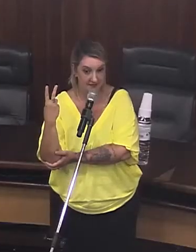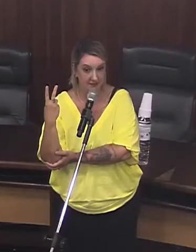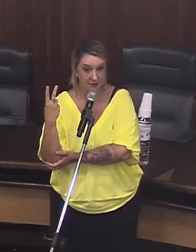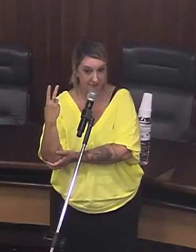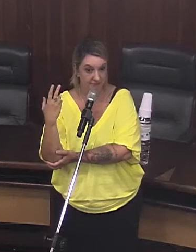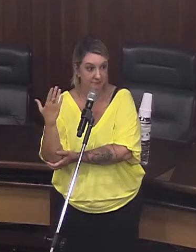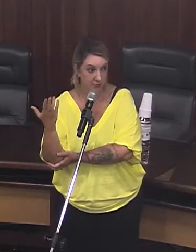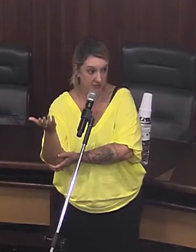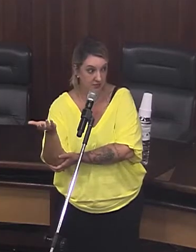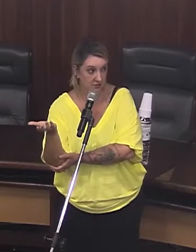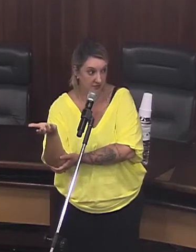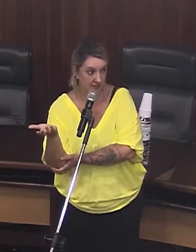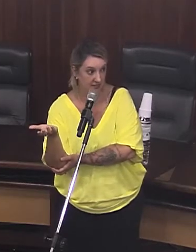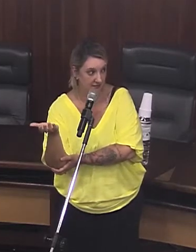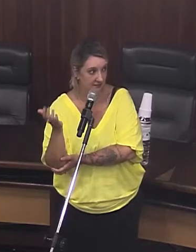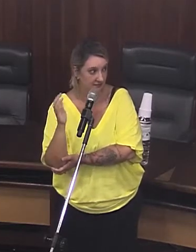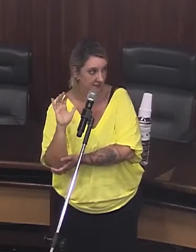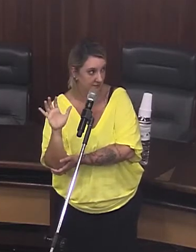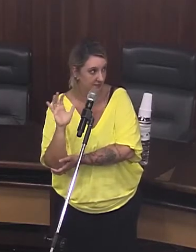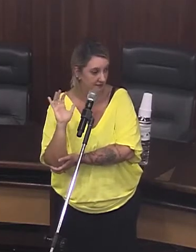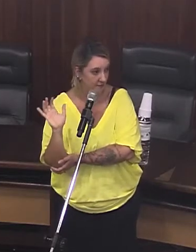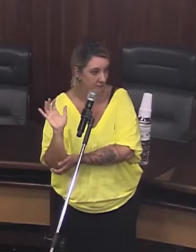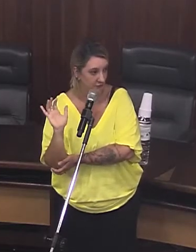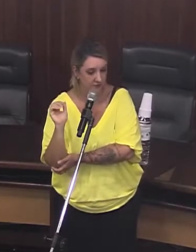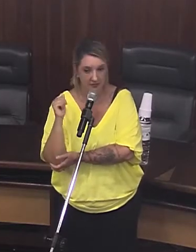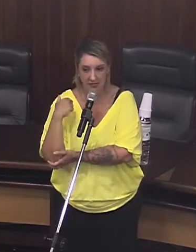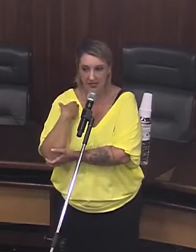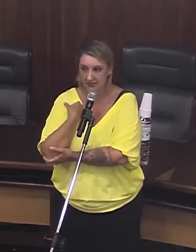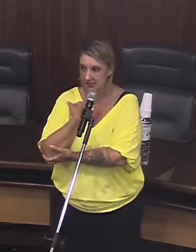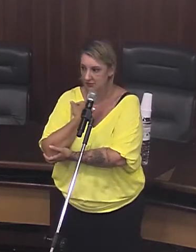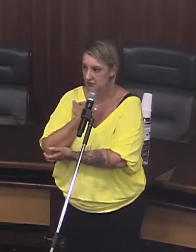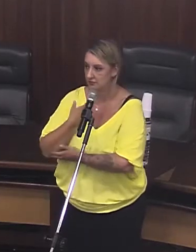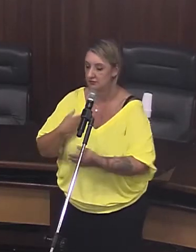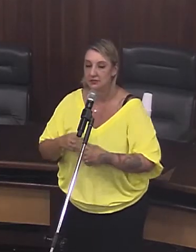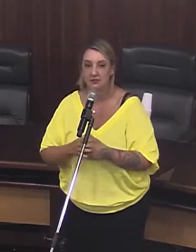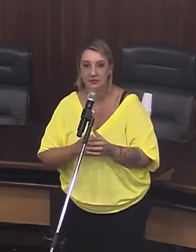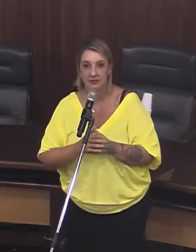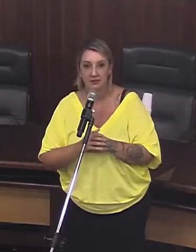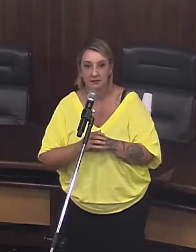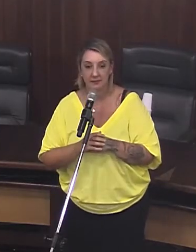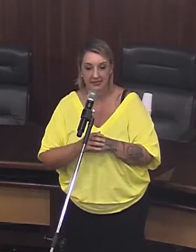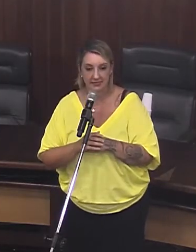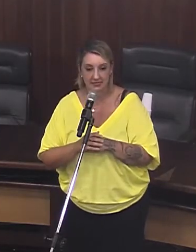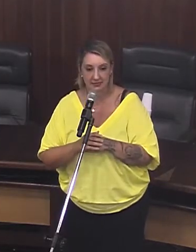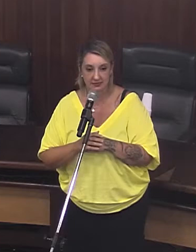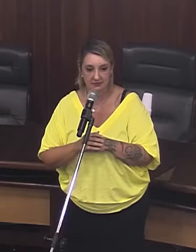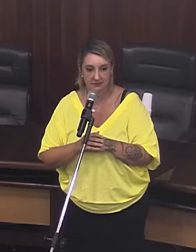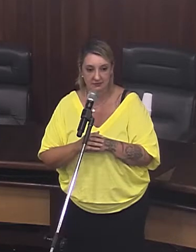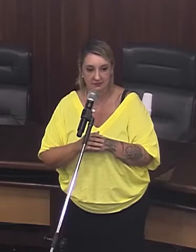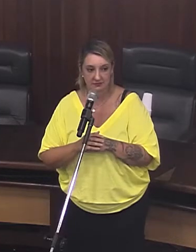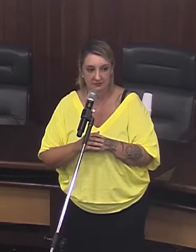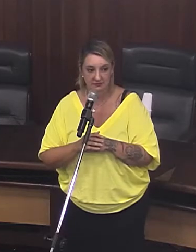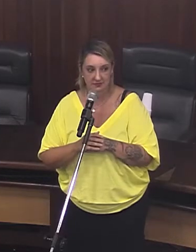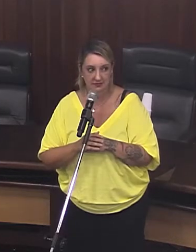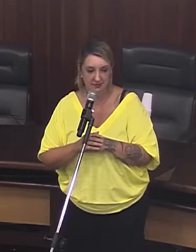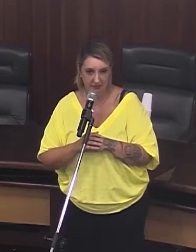Então, por isso que, né, tem que ficar muito atento. Beleza? Vocês vão